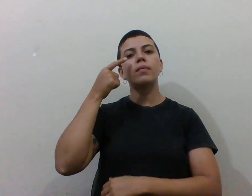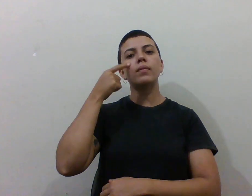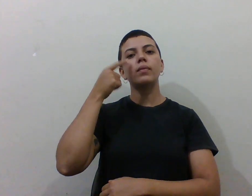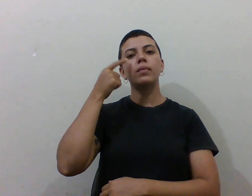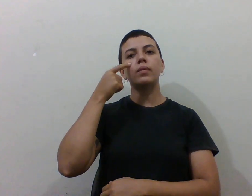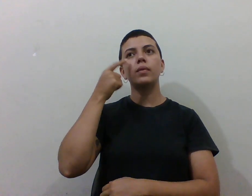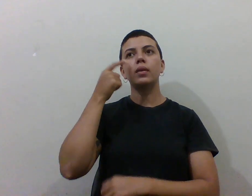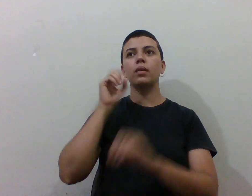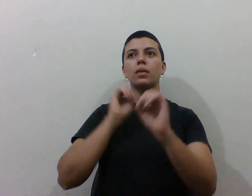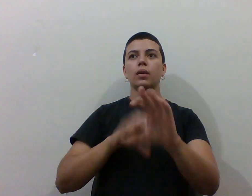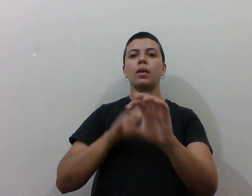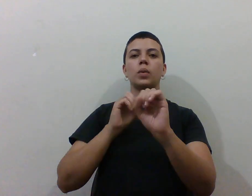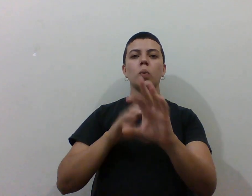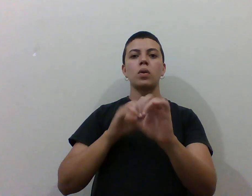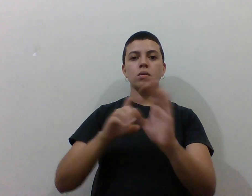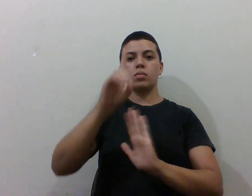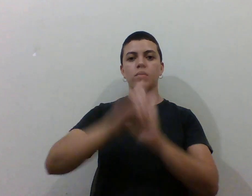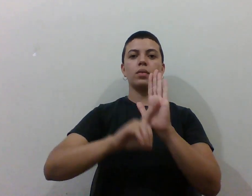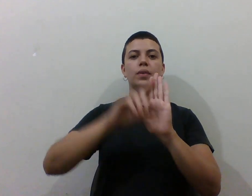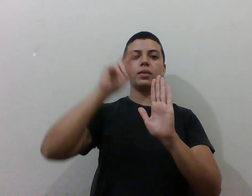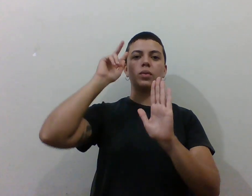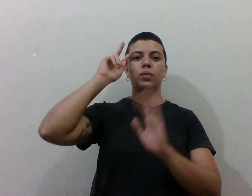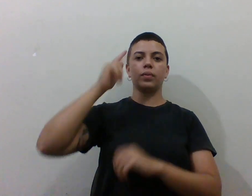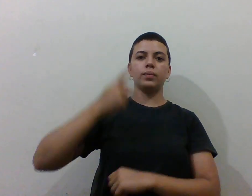conectada aos direitos humanos à diversidade à equidade